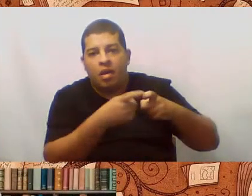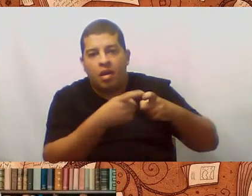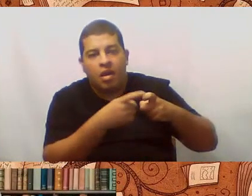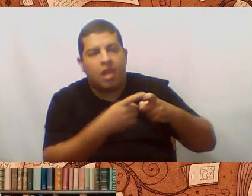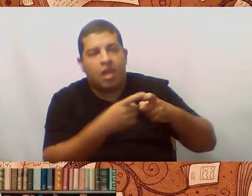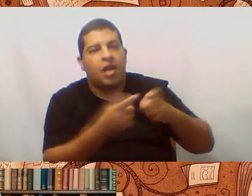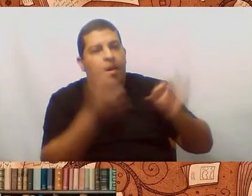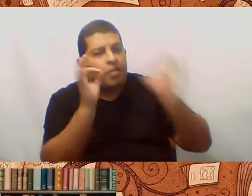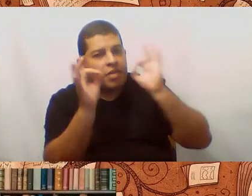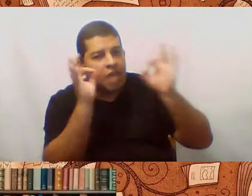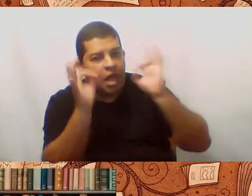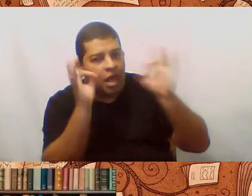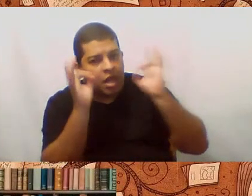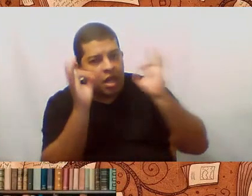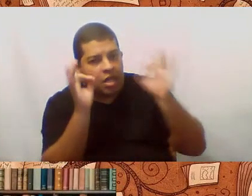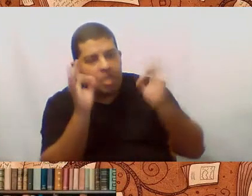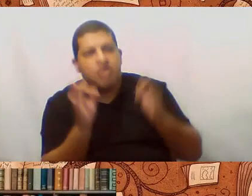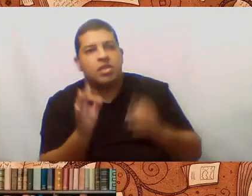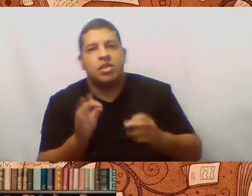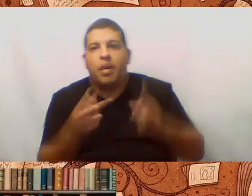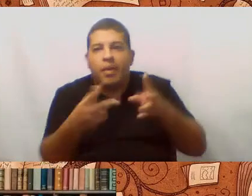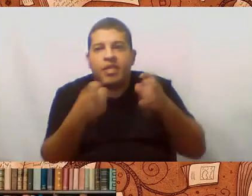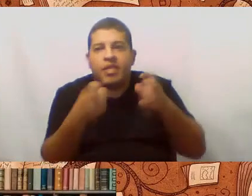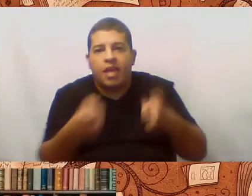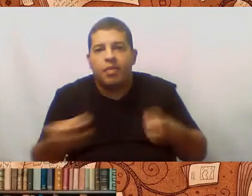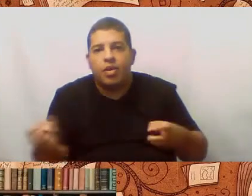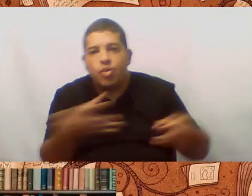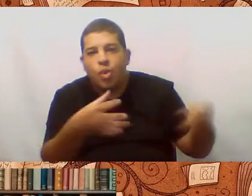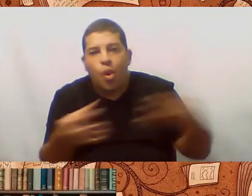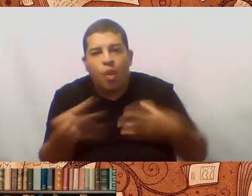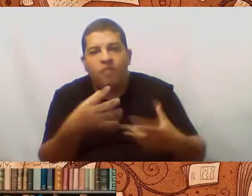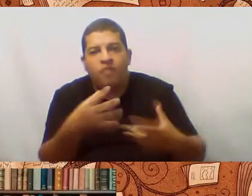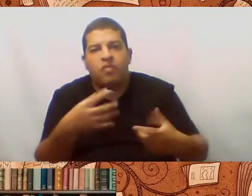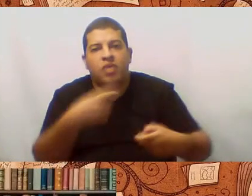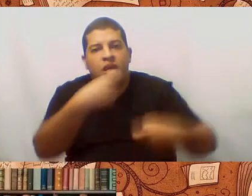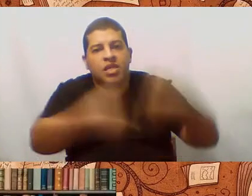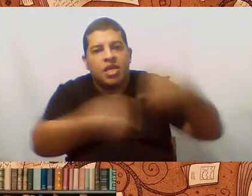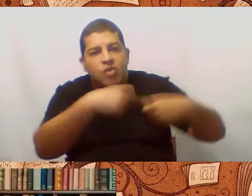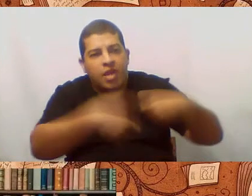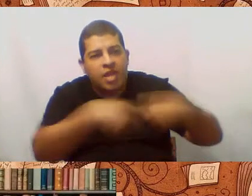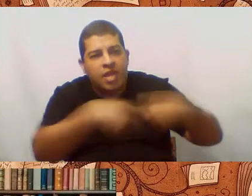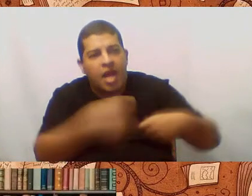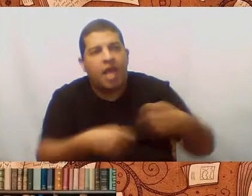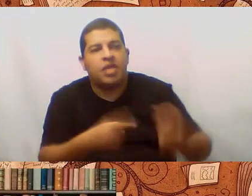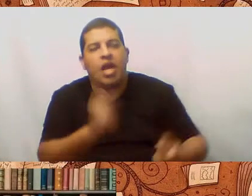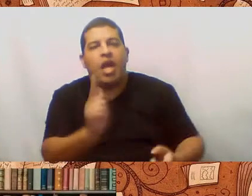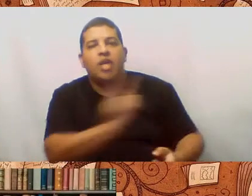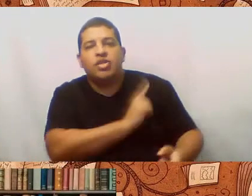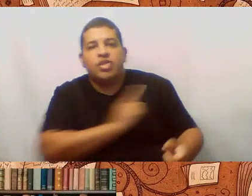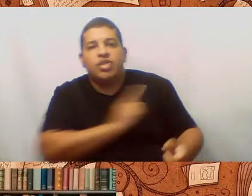atuais ligadas às temáticas de sexo e gênero e às diversidades próprias,